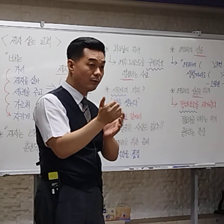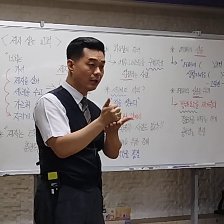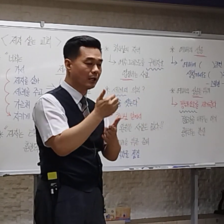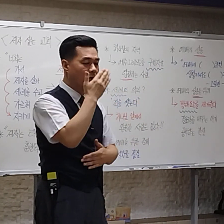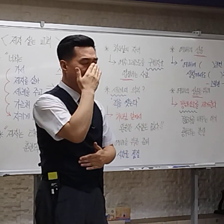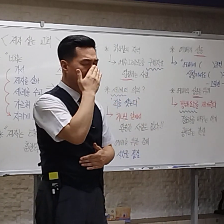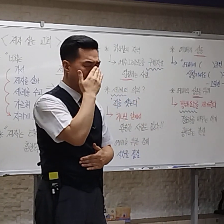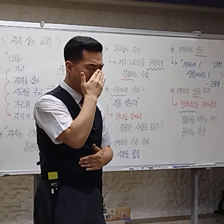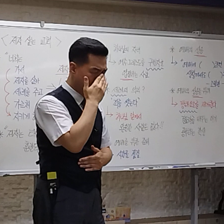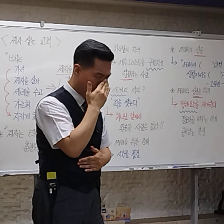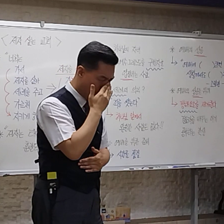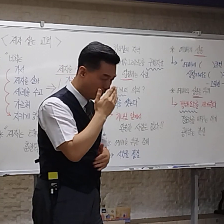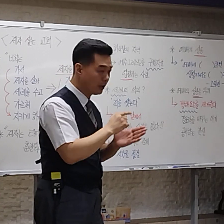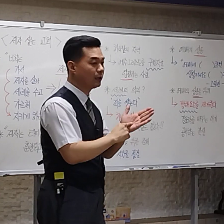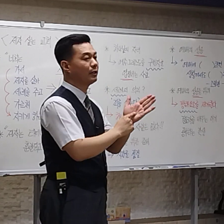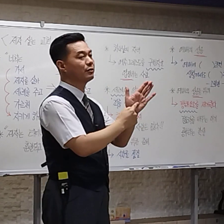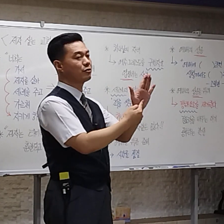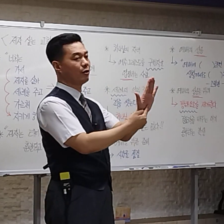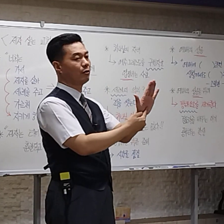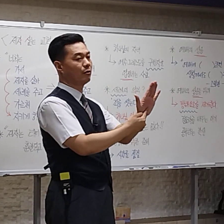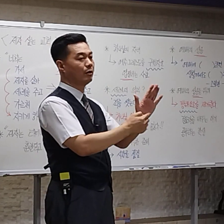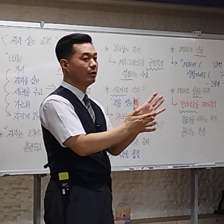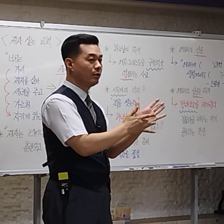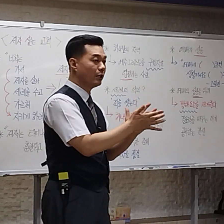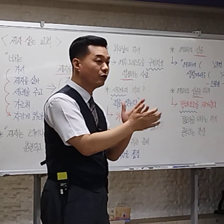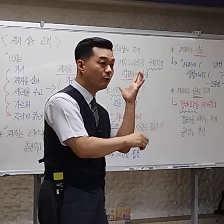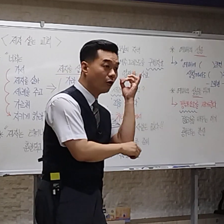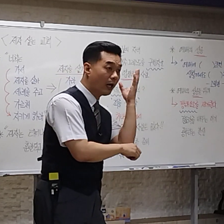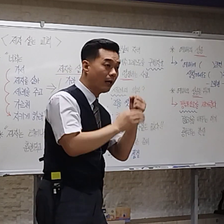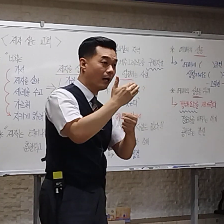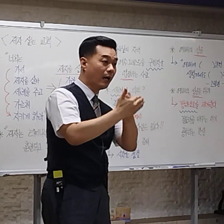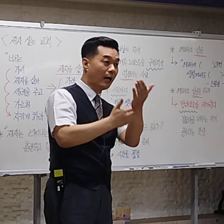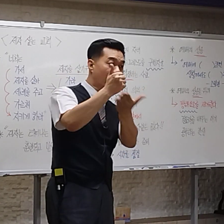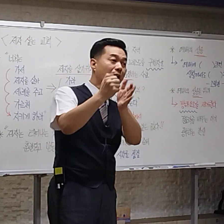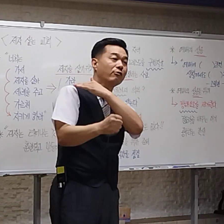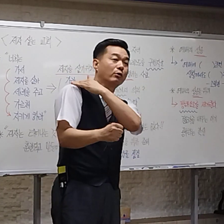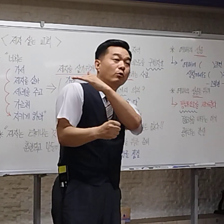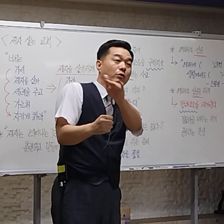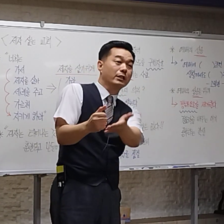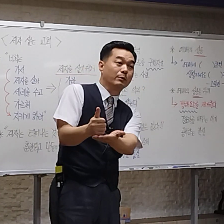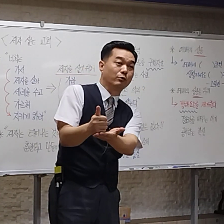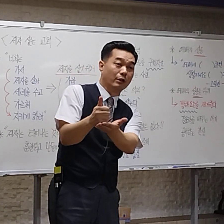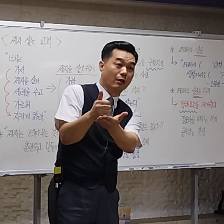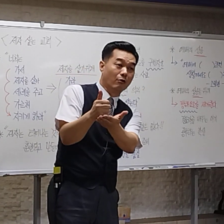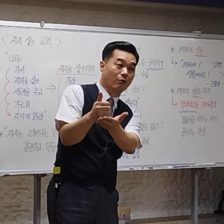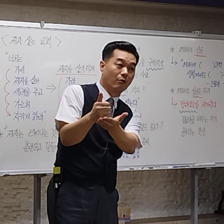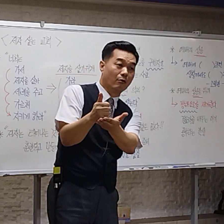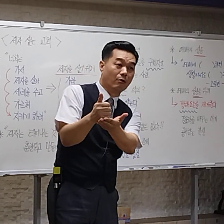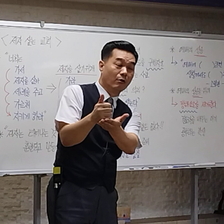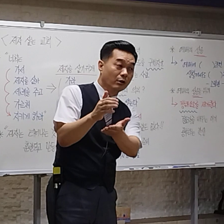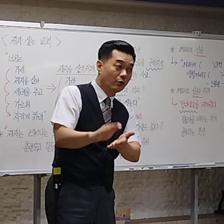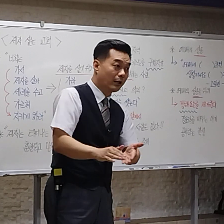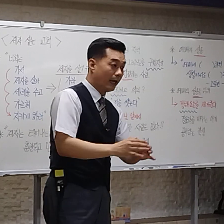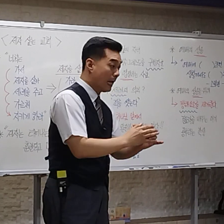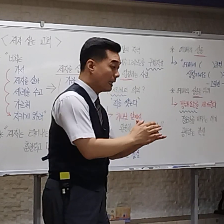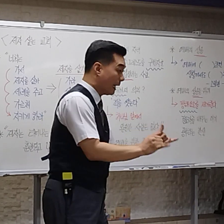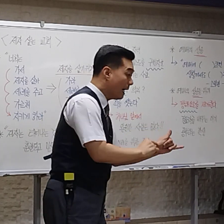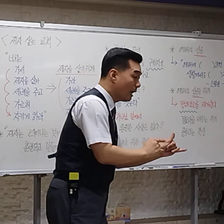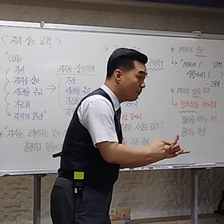예수님이 겸손함을 나타내셨어요. 예수님 원래 하나님과 동등이신 분이에요. 그런데